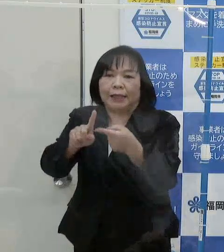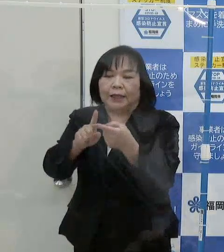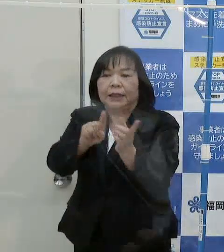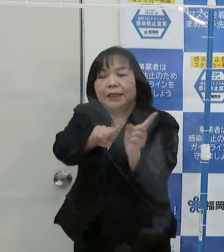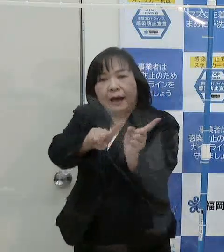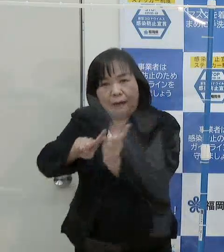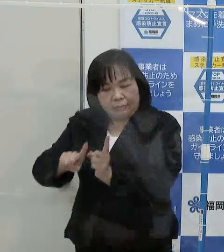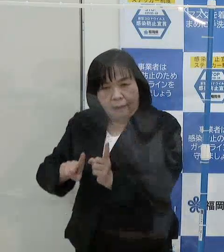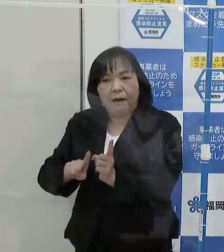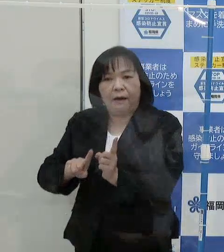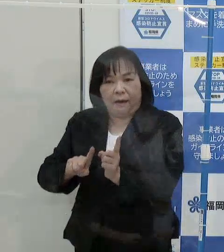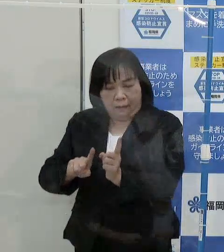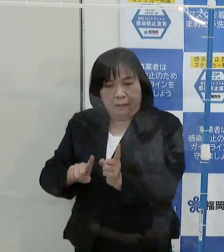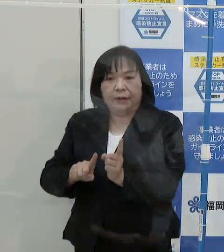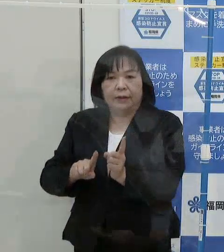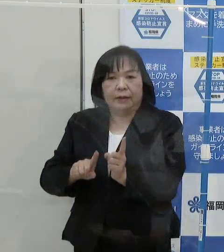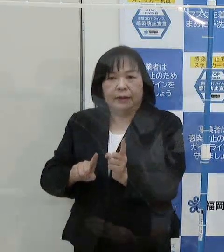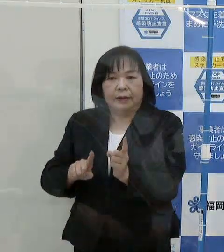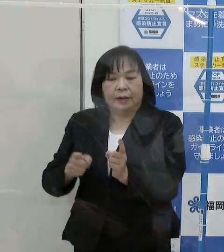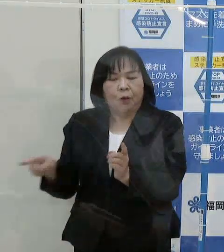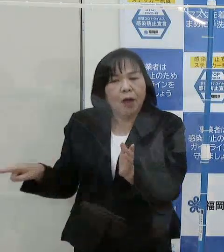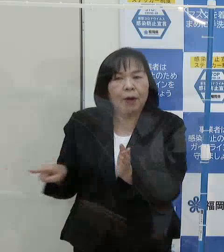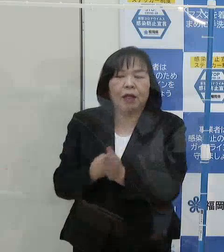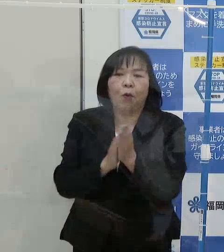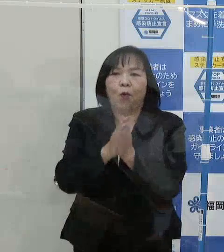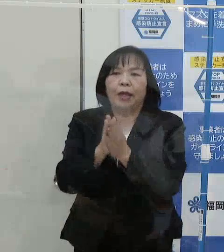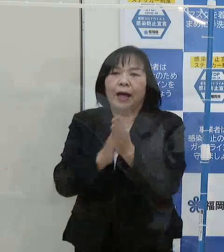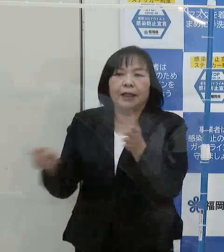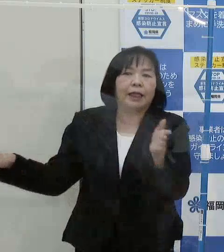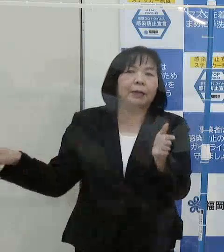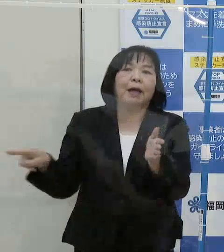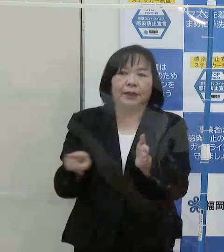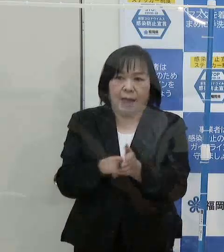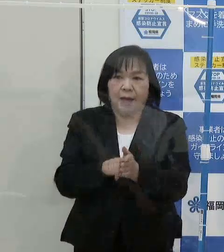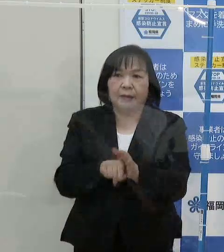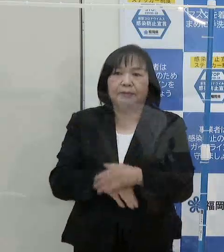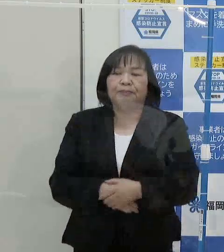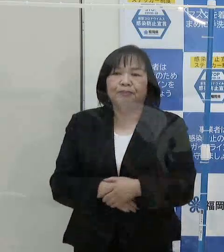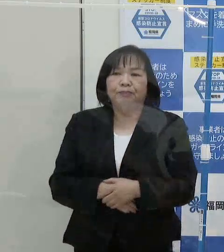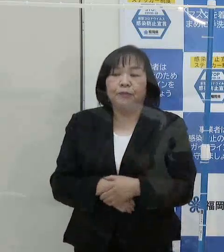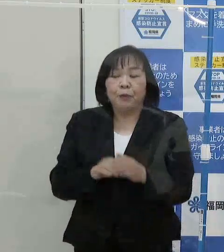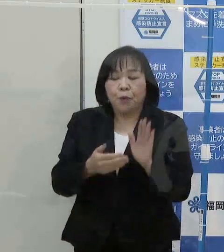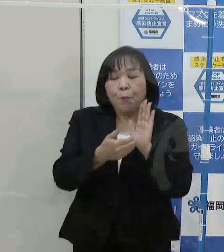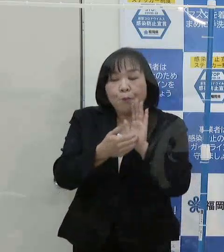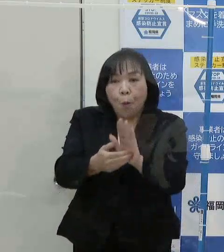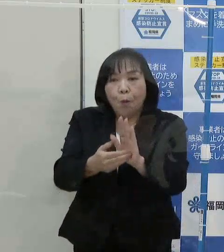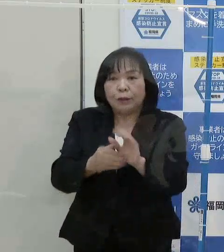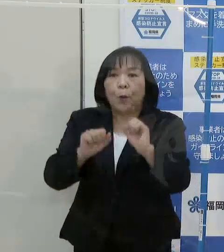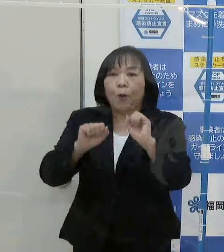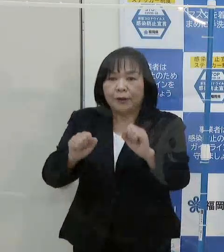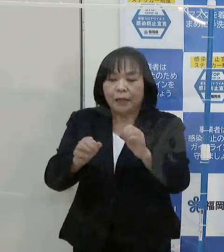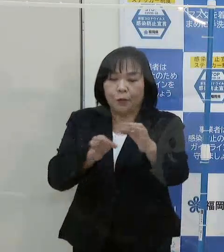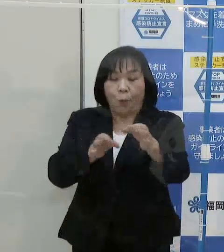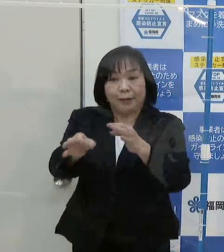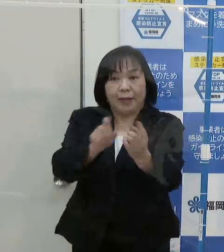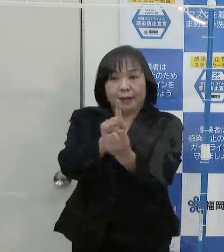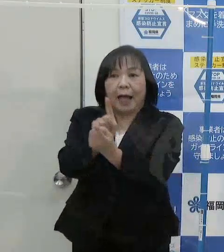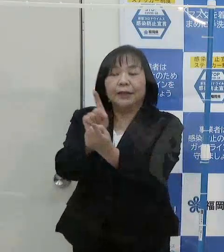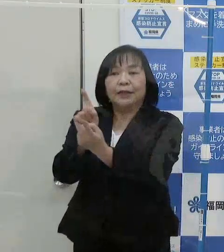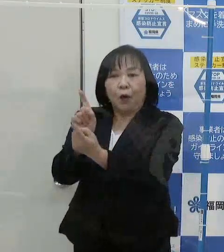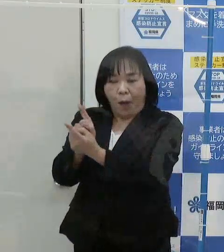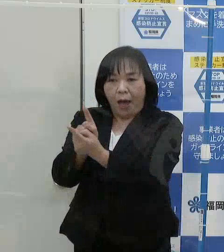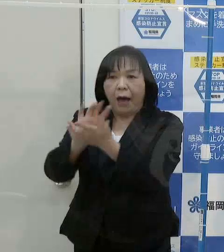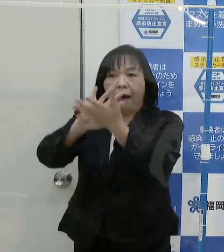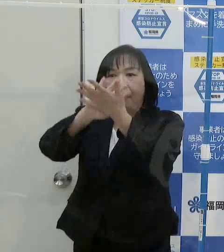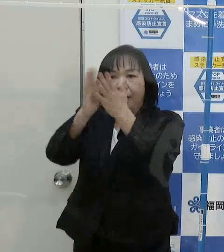を徹底していただくよう、これまでお願いをしてまいりました。そしてそういった防止措置を講じられたお店については、